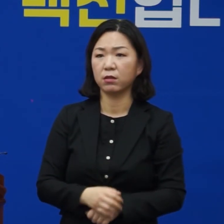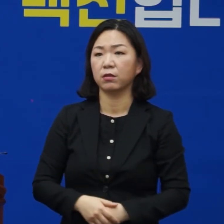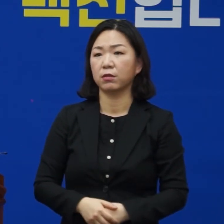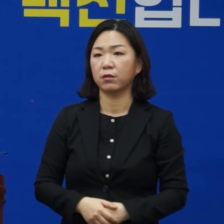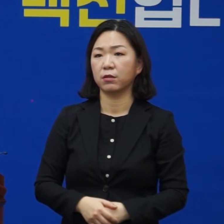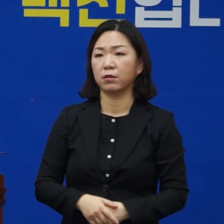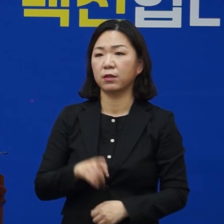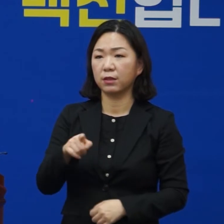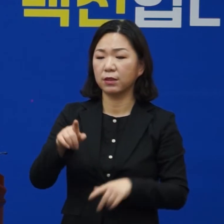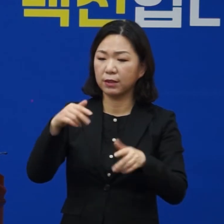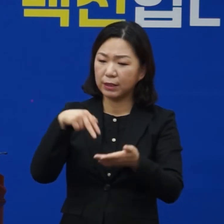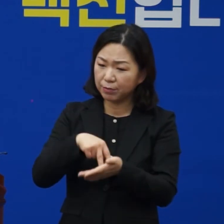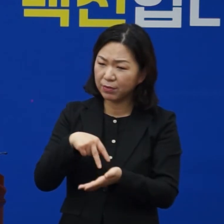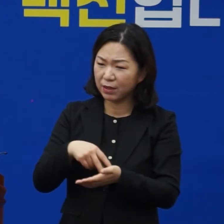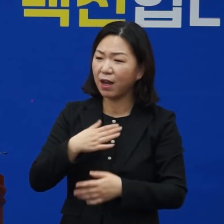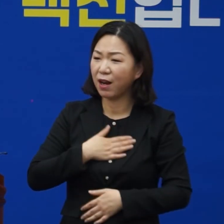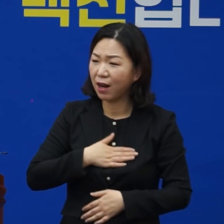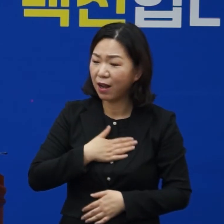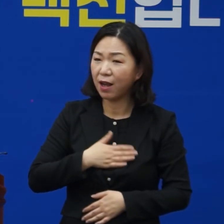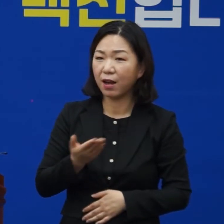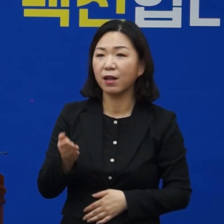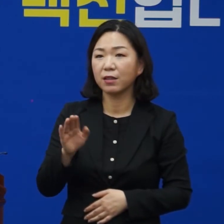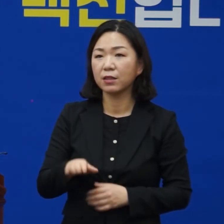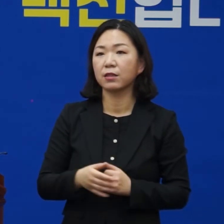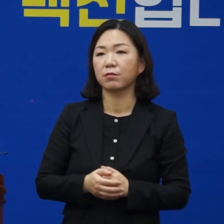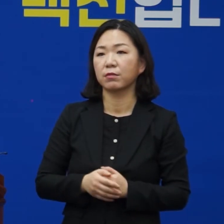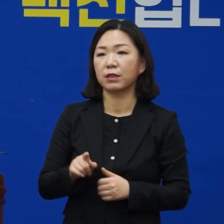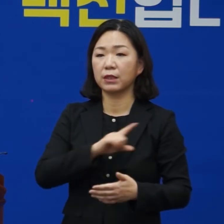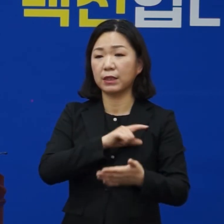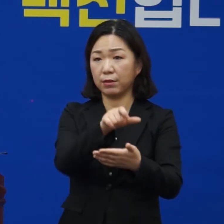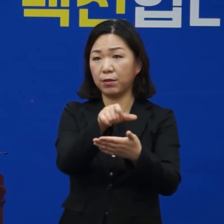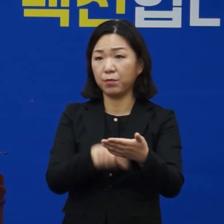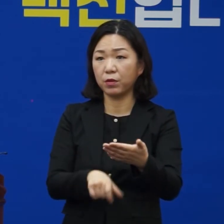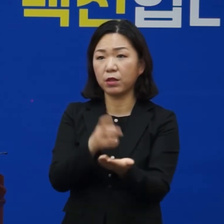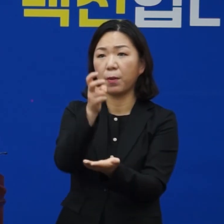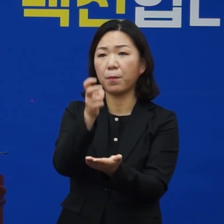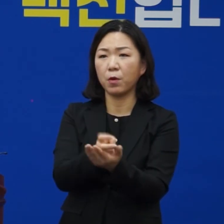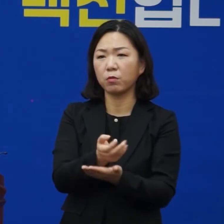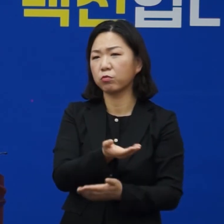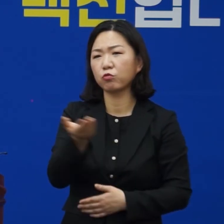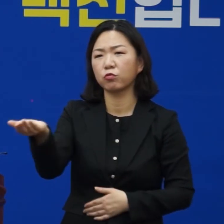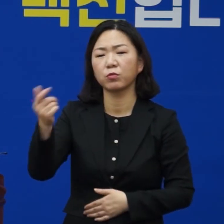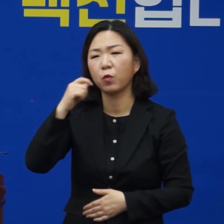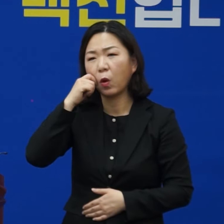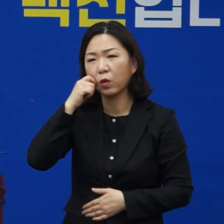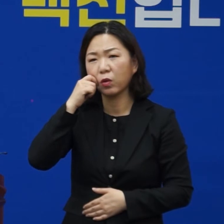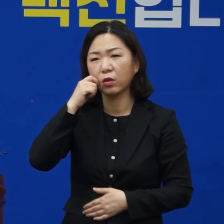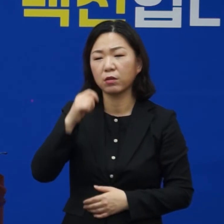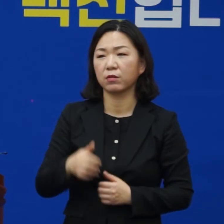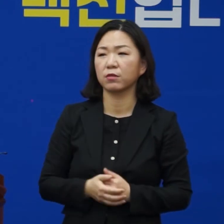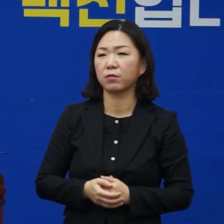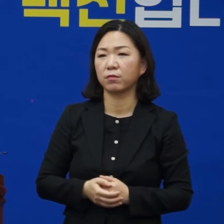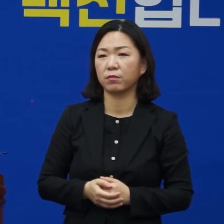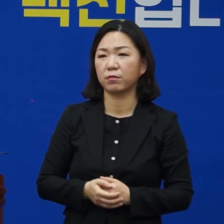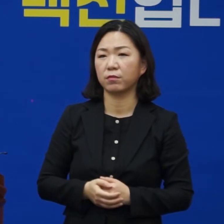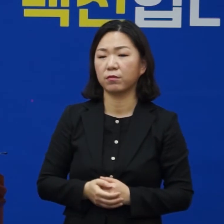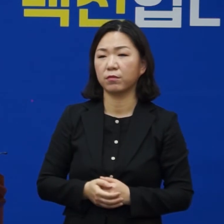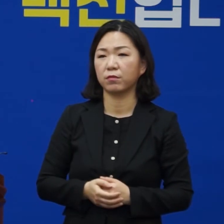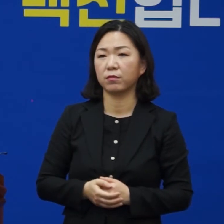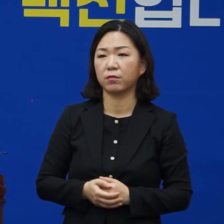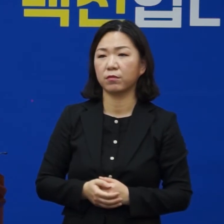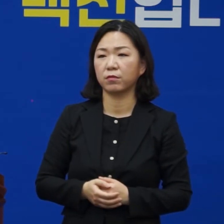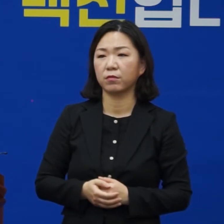그 사정은 알지만은 이 명분은 법적으로 못 주게 돼 있습니다. 그리고